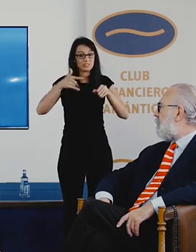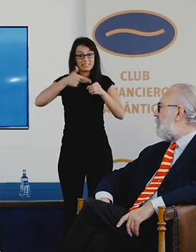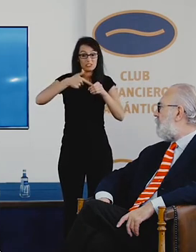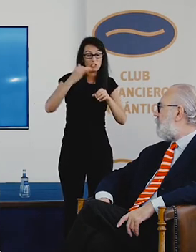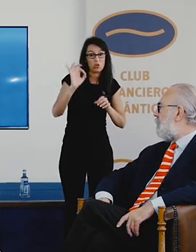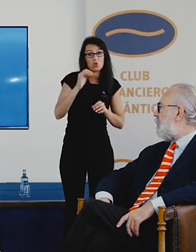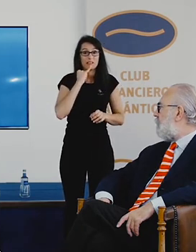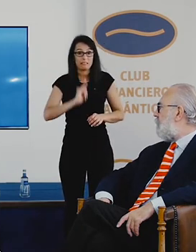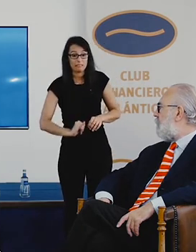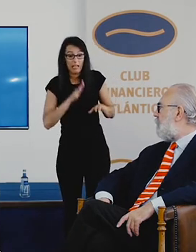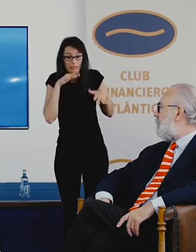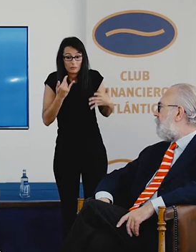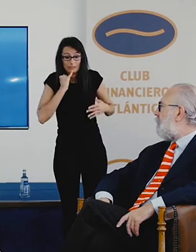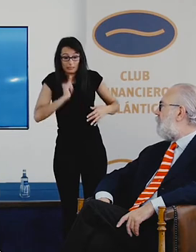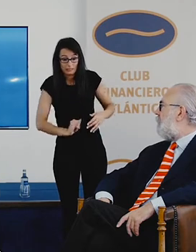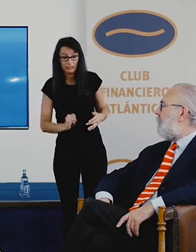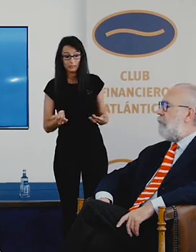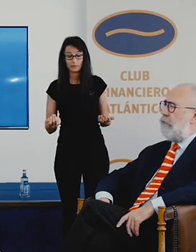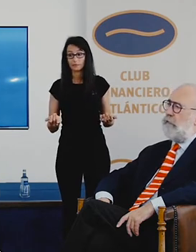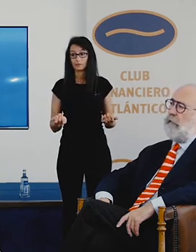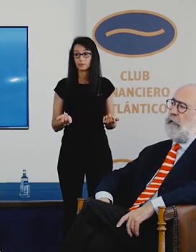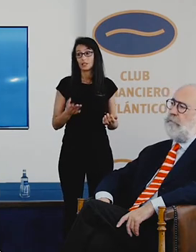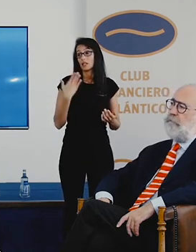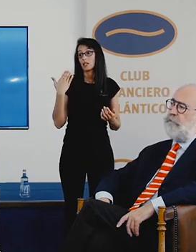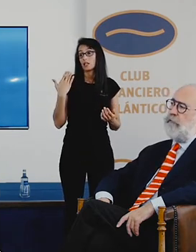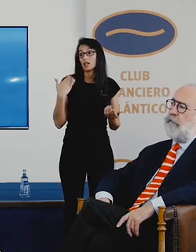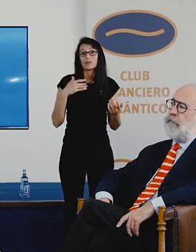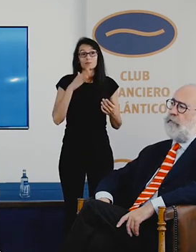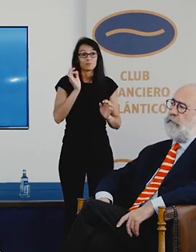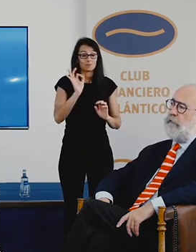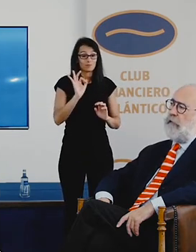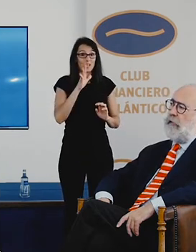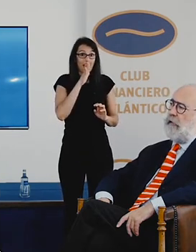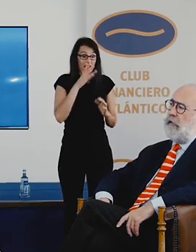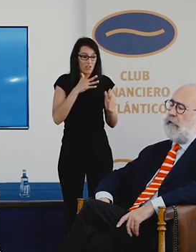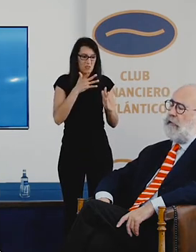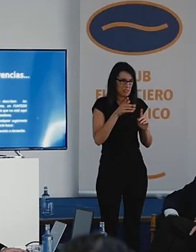electricidad. Ahora electricidad. Por cierto, curiosa la polémica de que ahora los coches